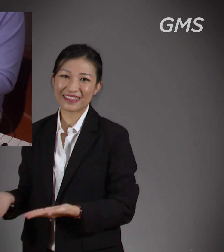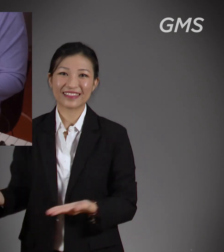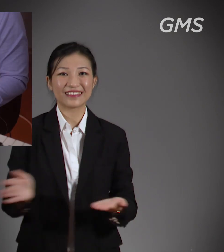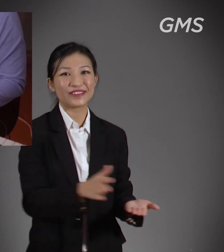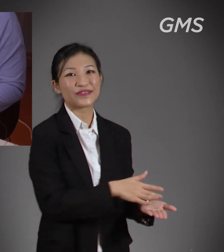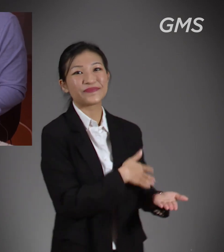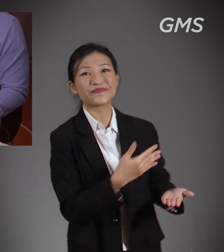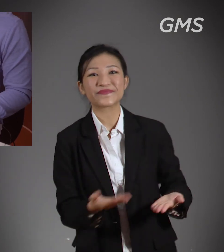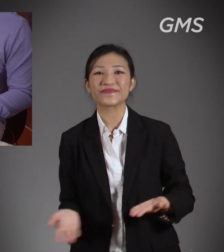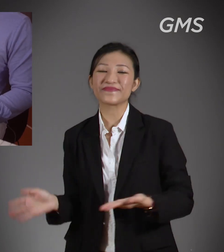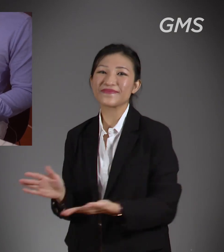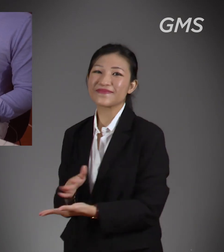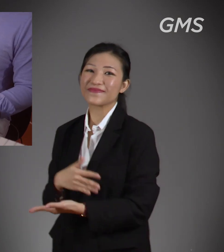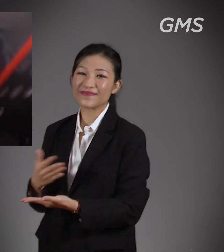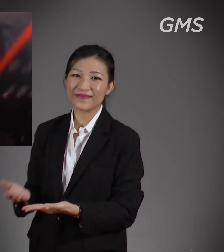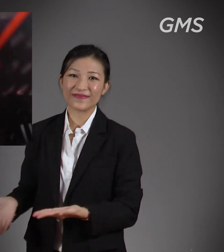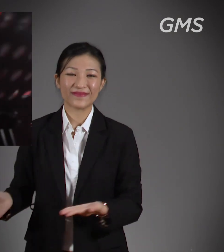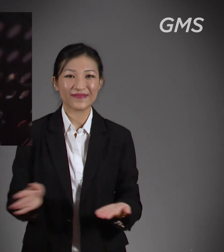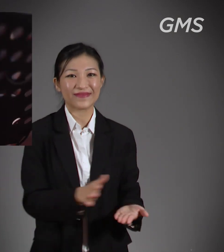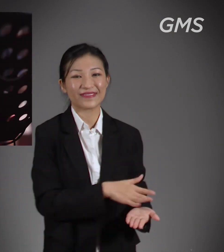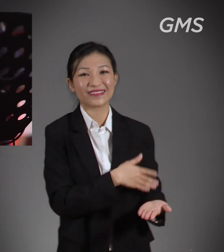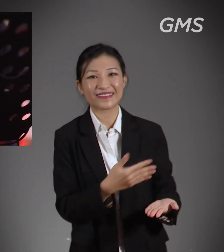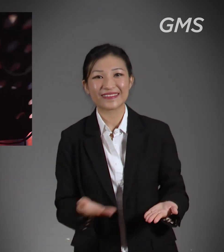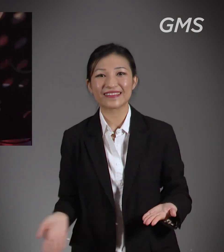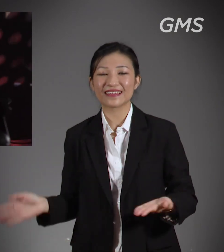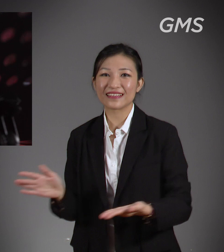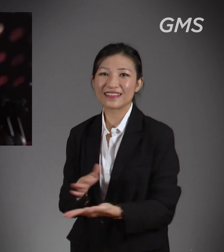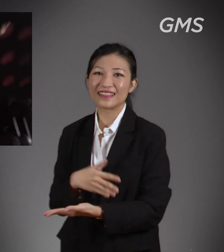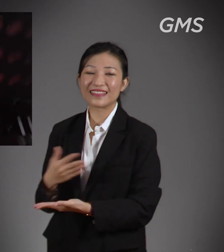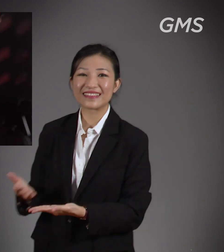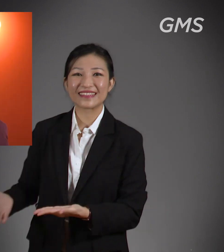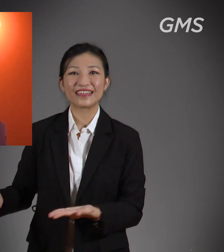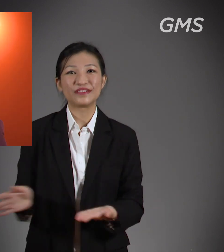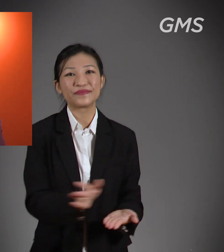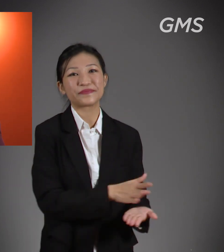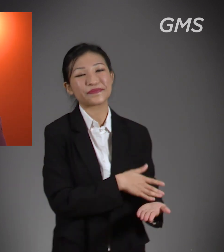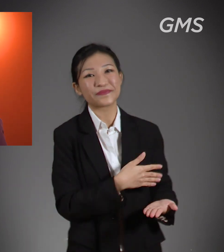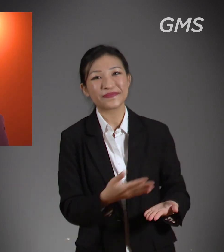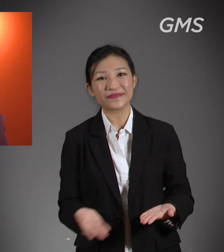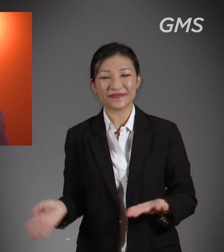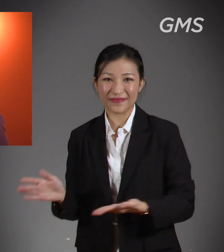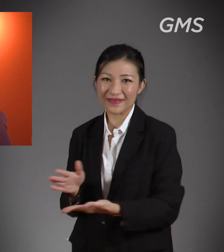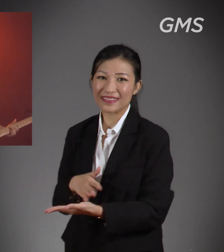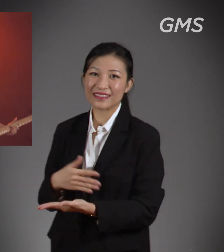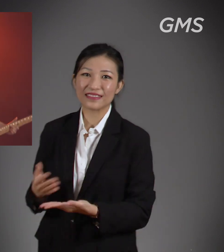Lahir Raja mulia. Oh, oh, yeah.